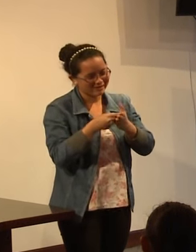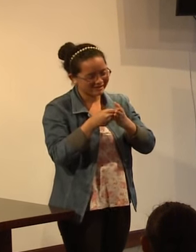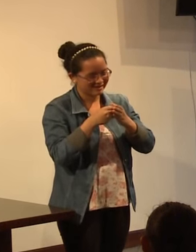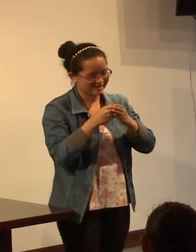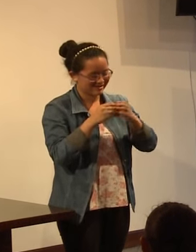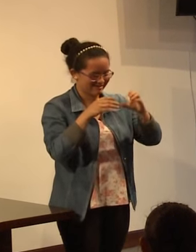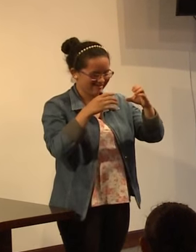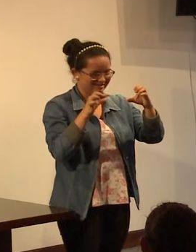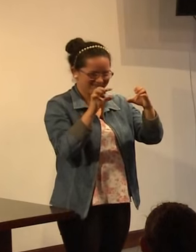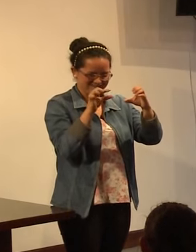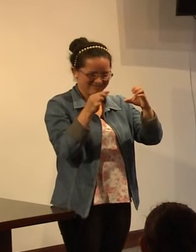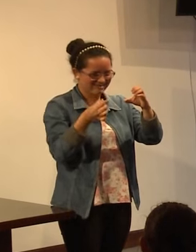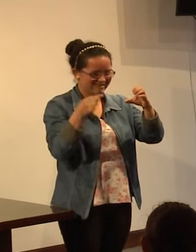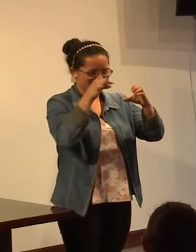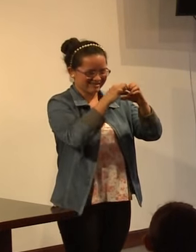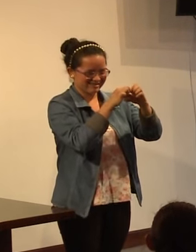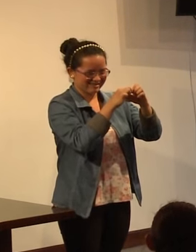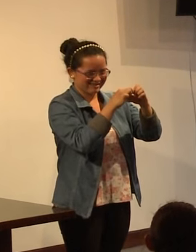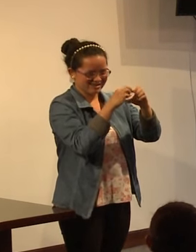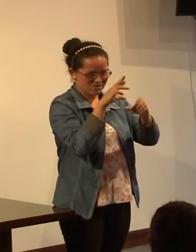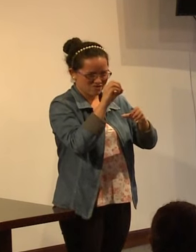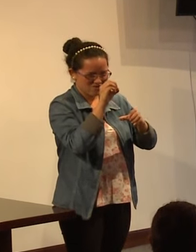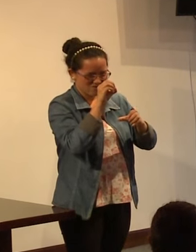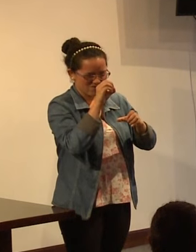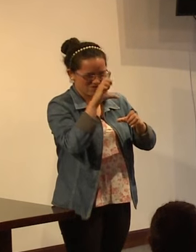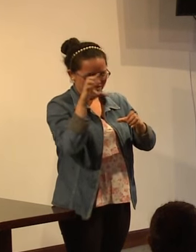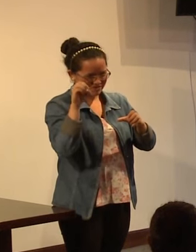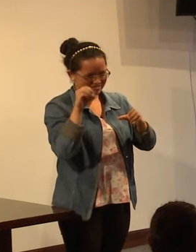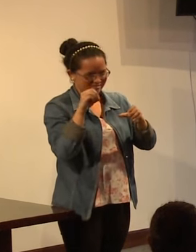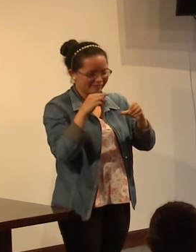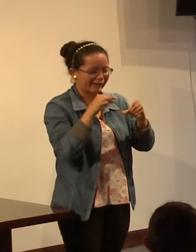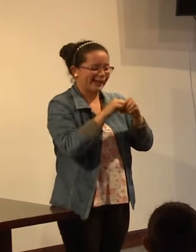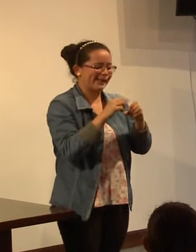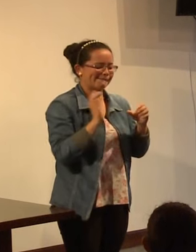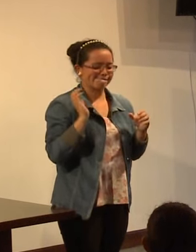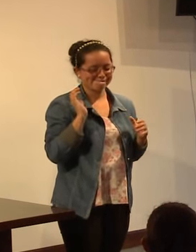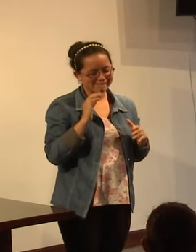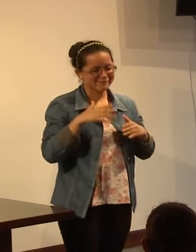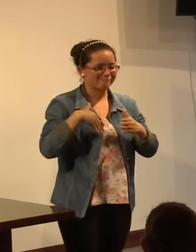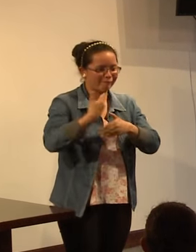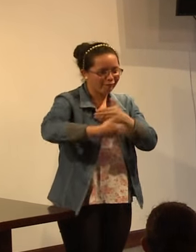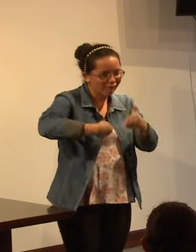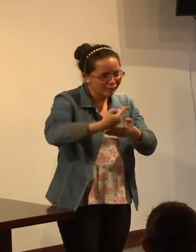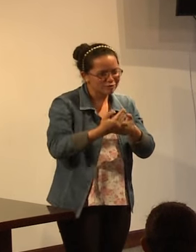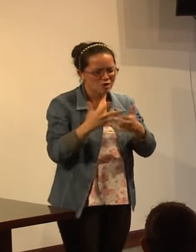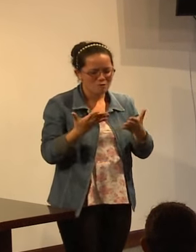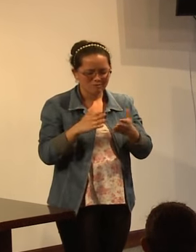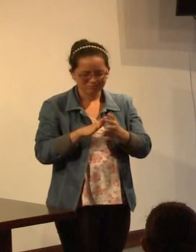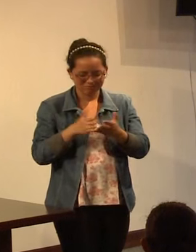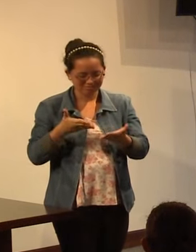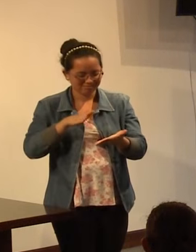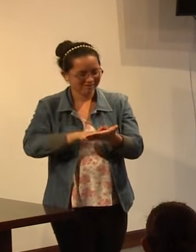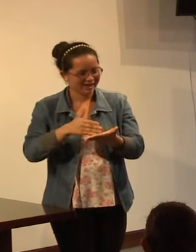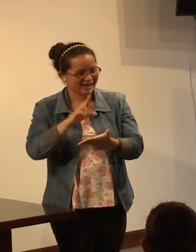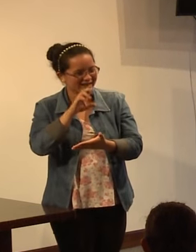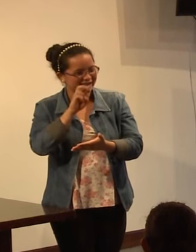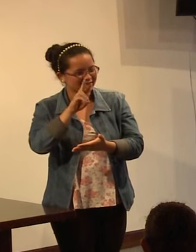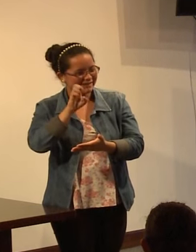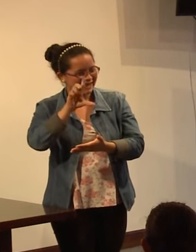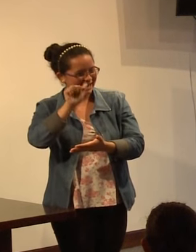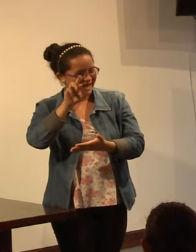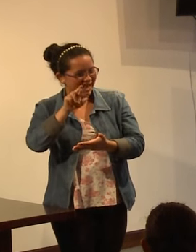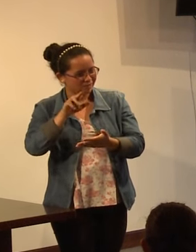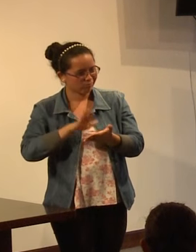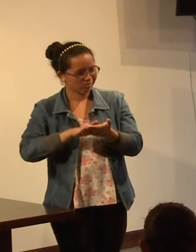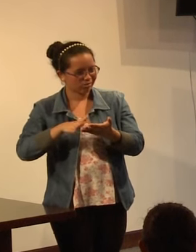mandarlo a revelar y él, ¿sabes?, se revela 8 días. Yo aprendí fotografía y a mí me tocó aprender a revelar y eso era todo un proceso y toda la cuestión, muy bonito además, pero pues no era una